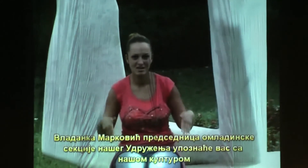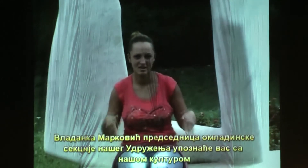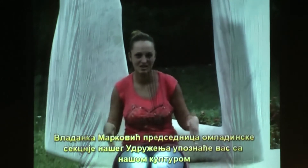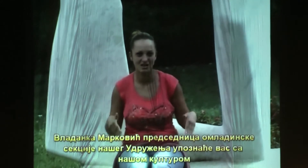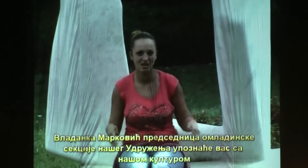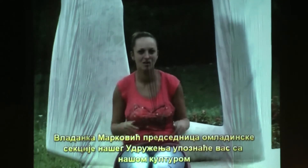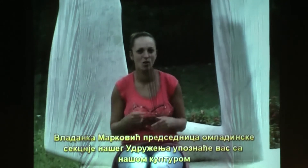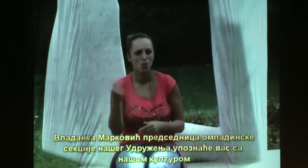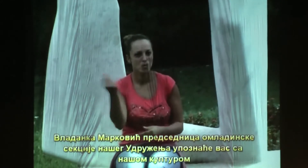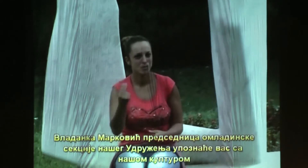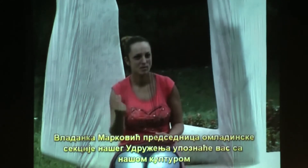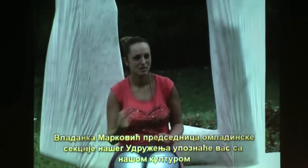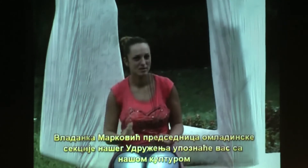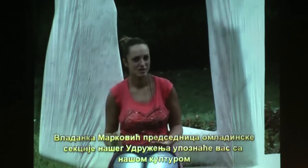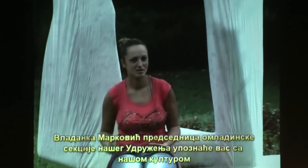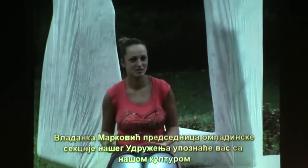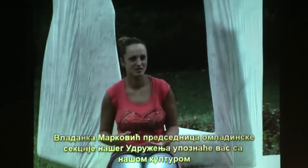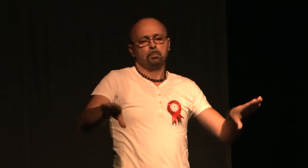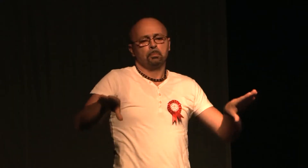mladih, želela bih da vas upoznam sa kulturom. Dara